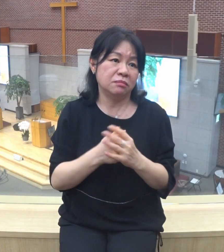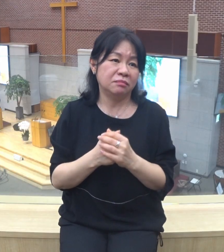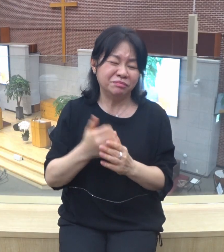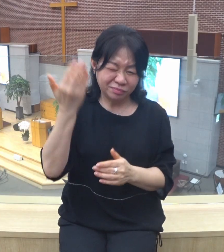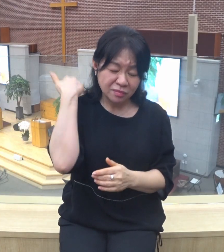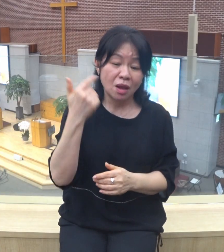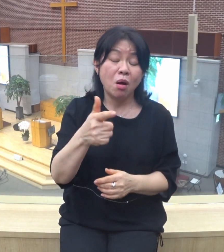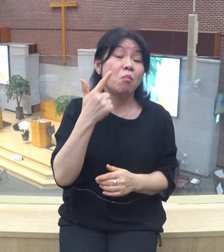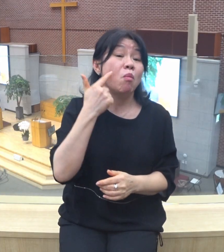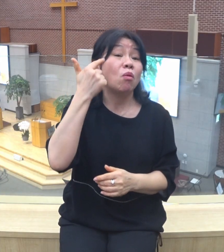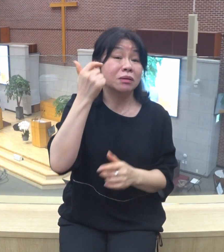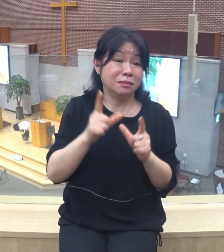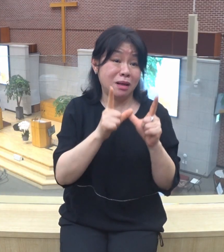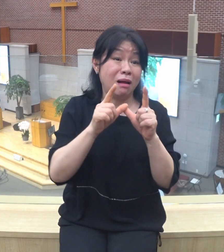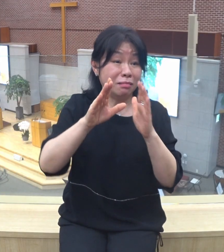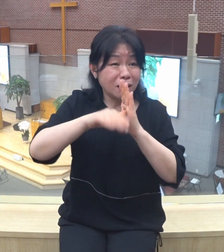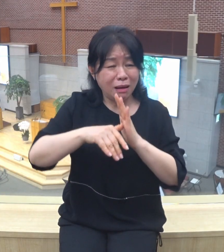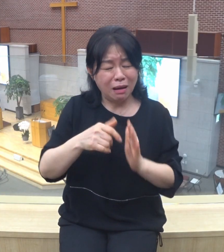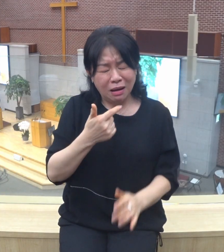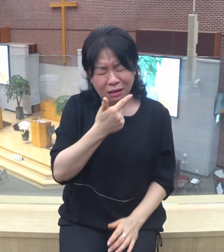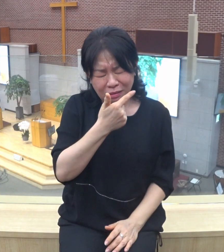시간이었습니다.